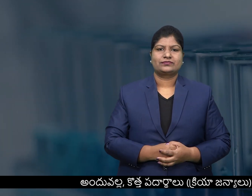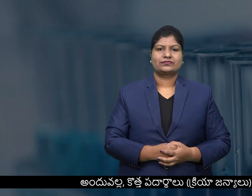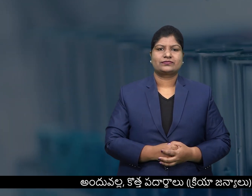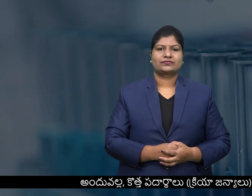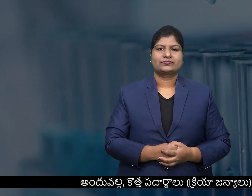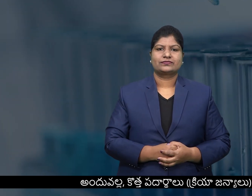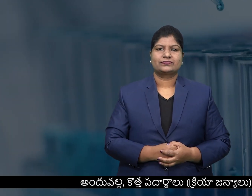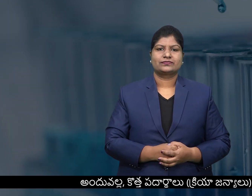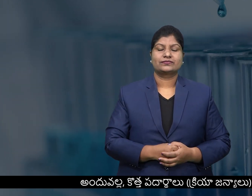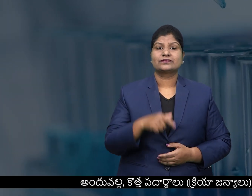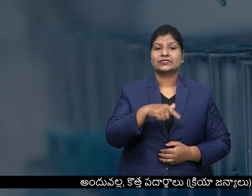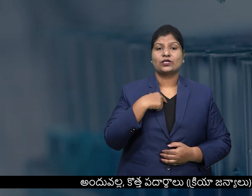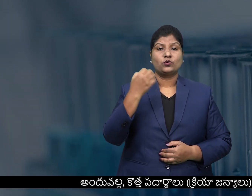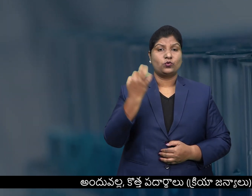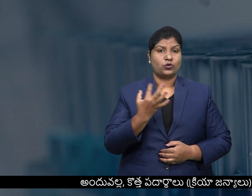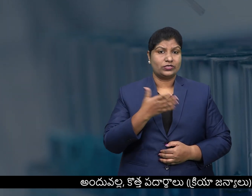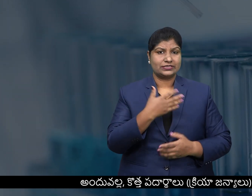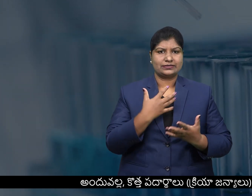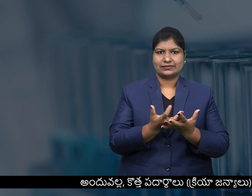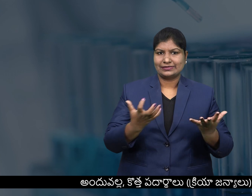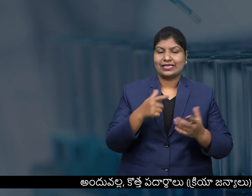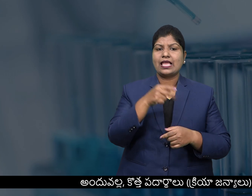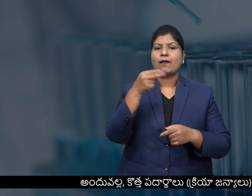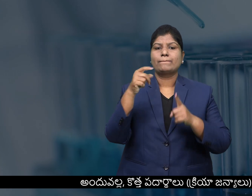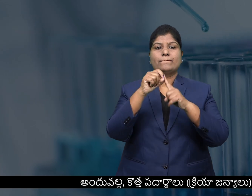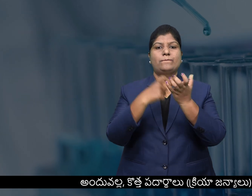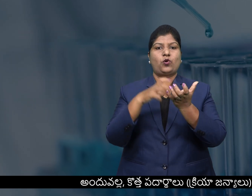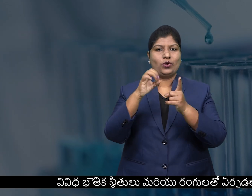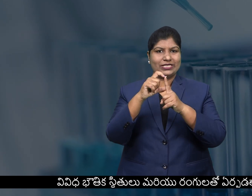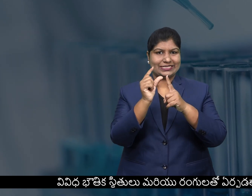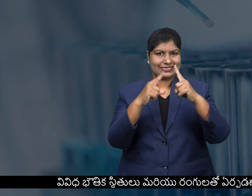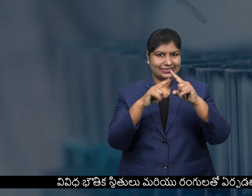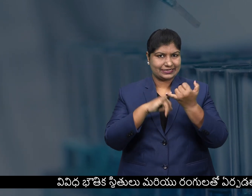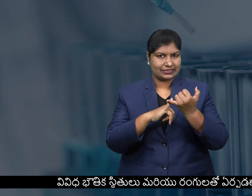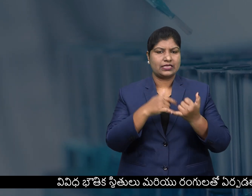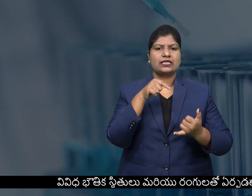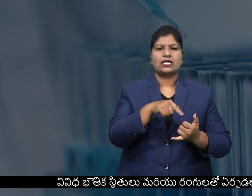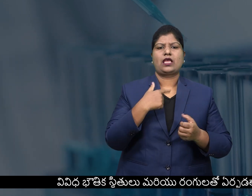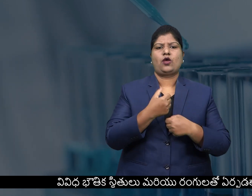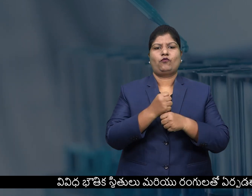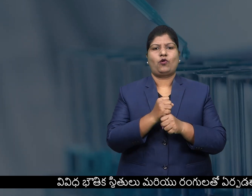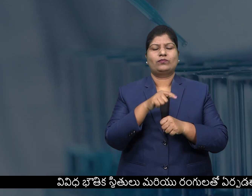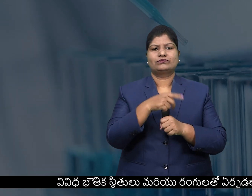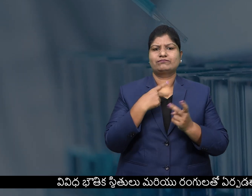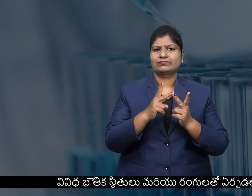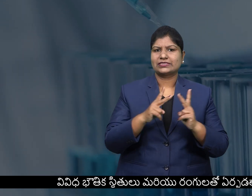అందువల్ల కొత్త పదార్థాలు, క్రియాజన్యాలు వివిధ భౌతిక స్థితులు మరియు రంగులతో